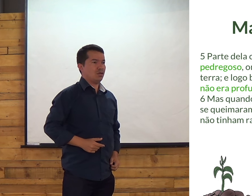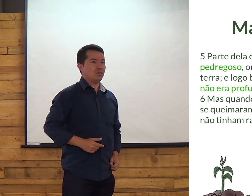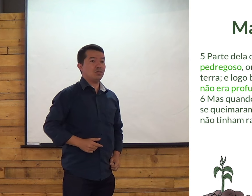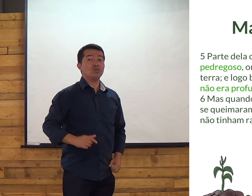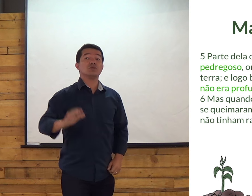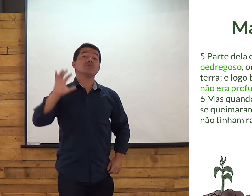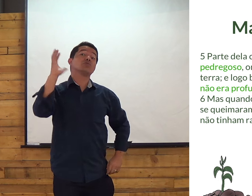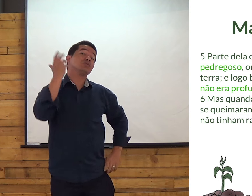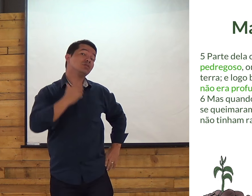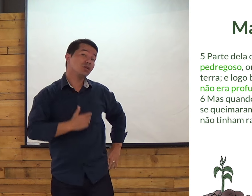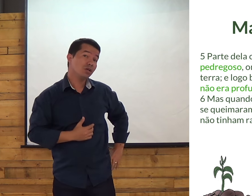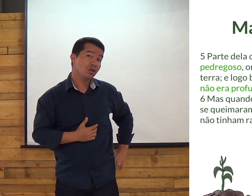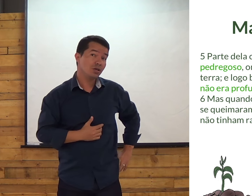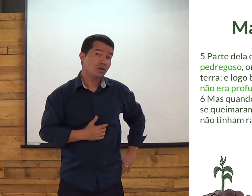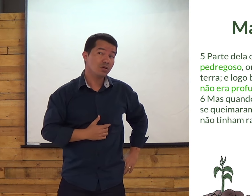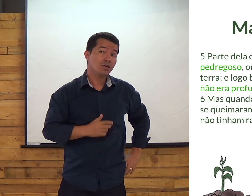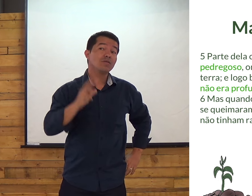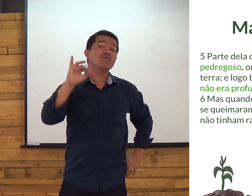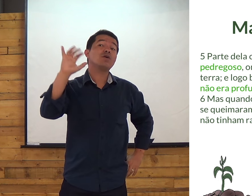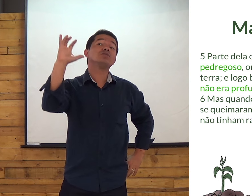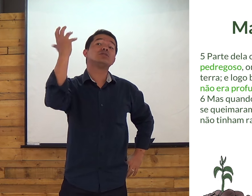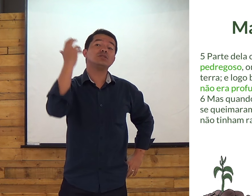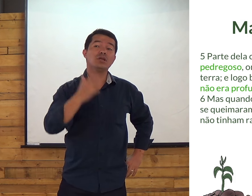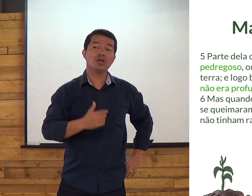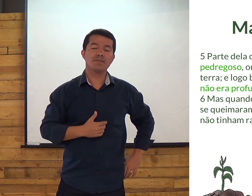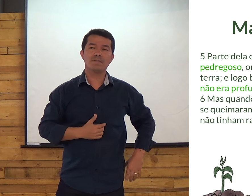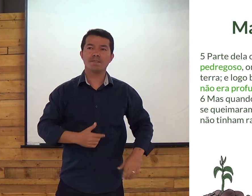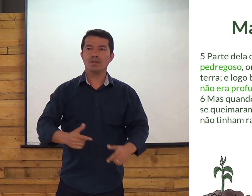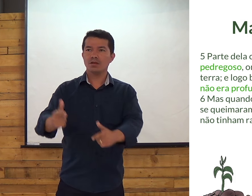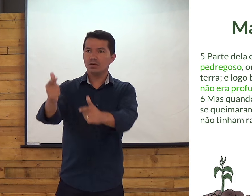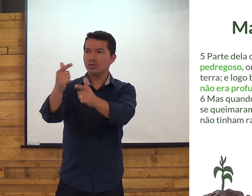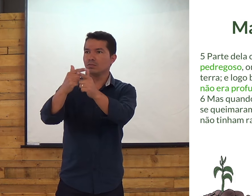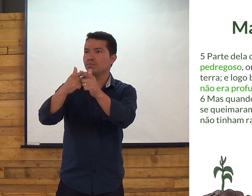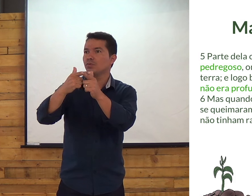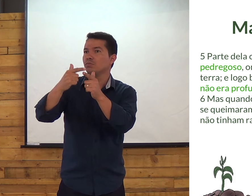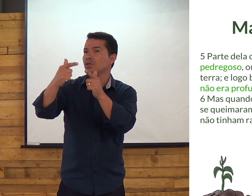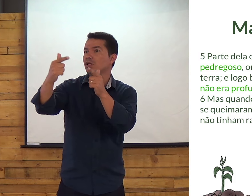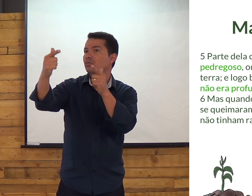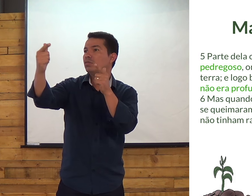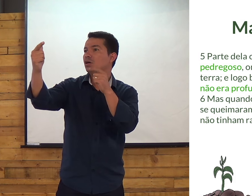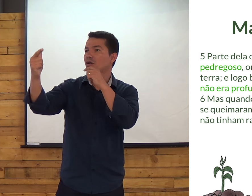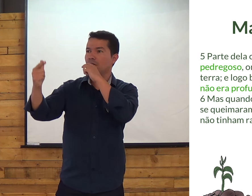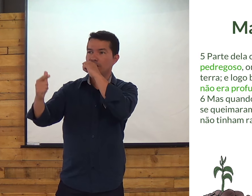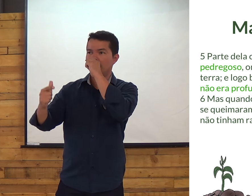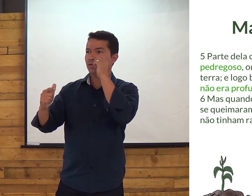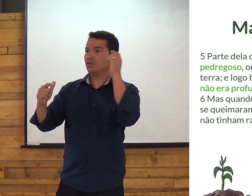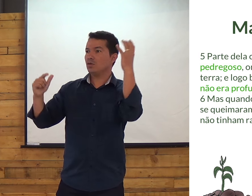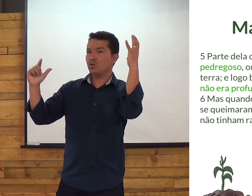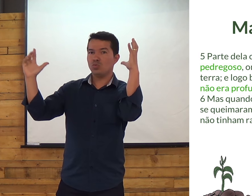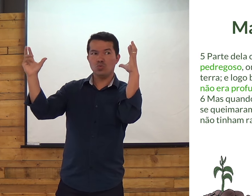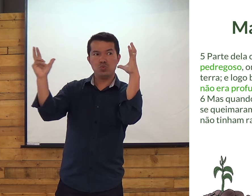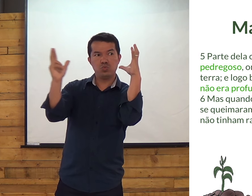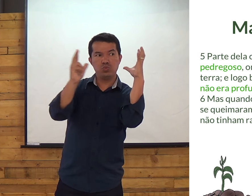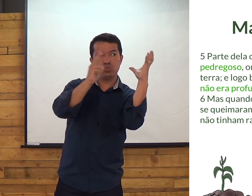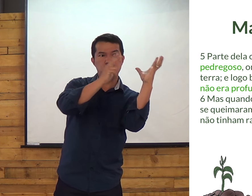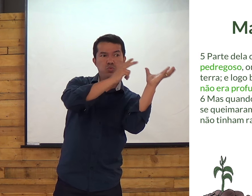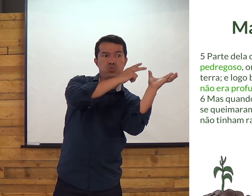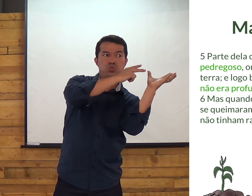tem profundidade. E o que acontece? O que vai acontecer quando acontece um